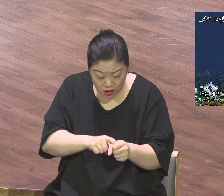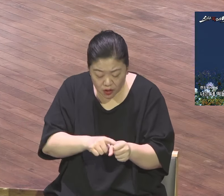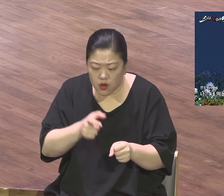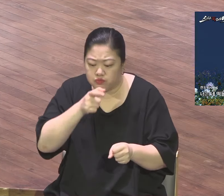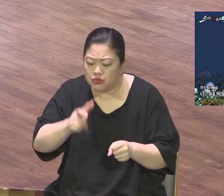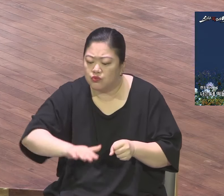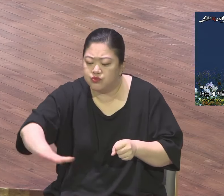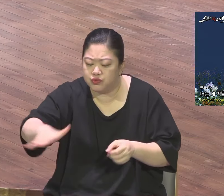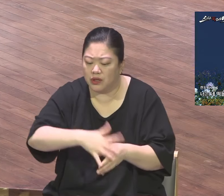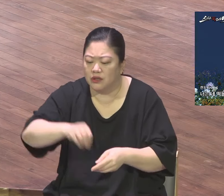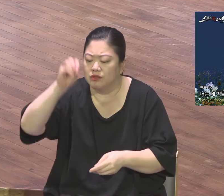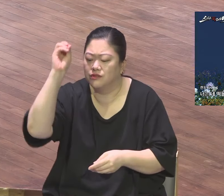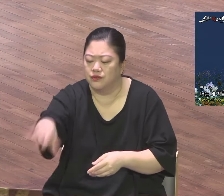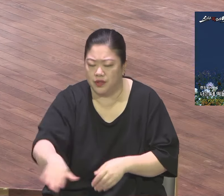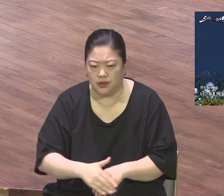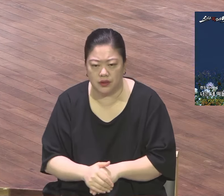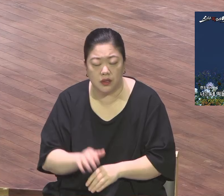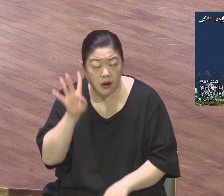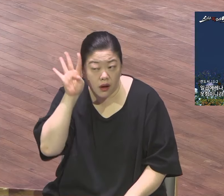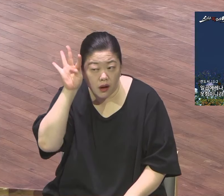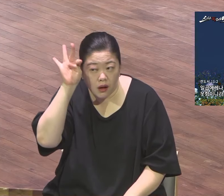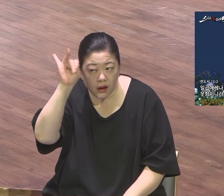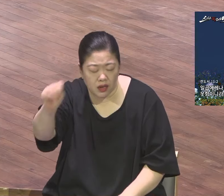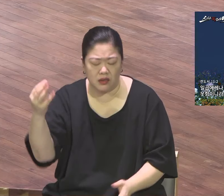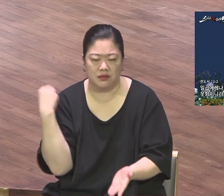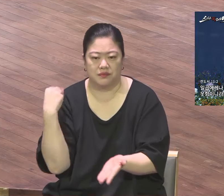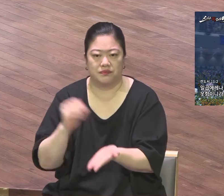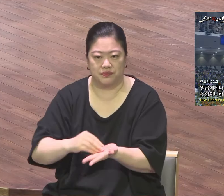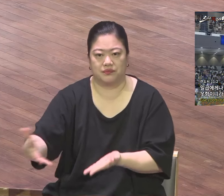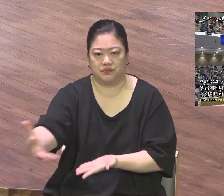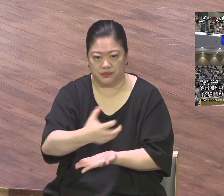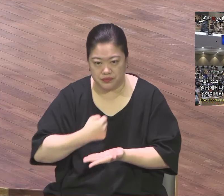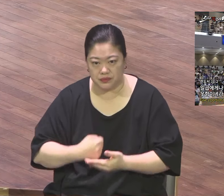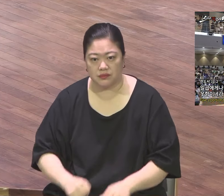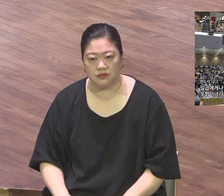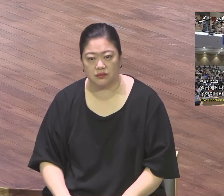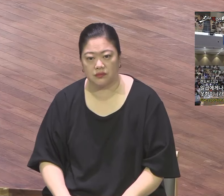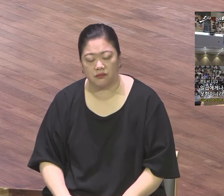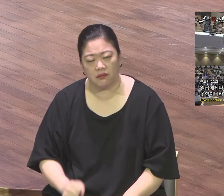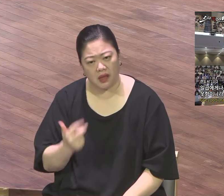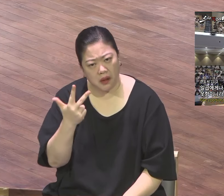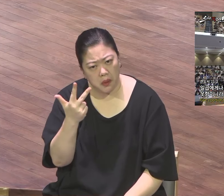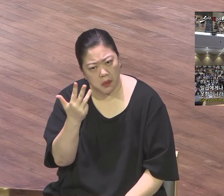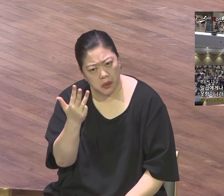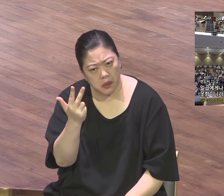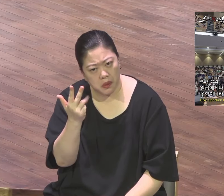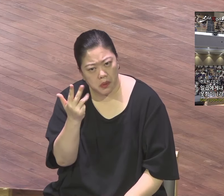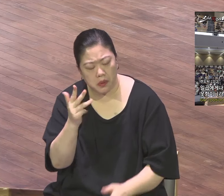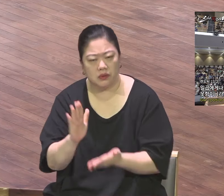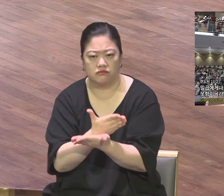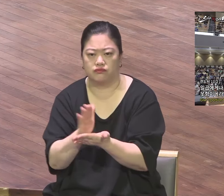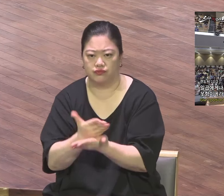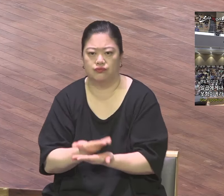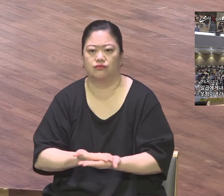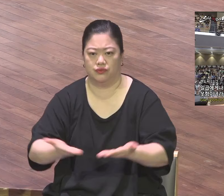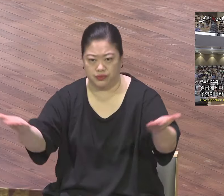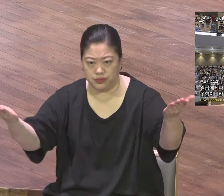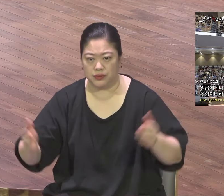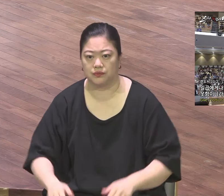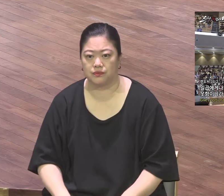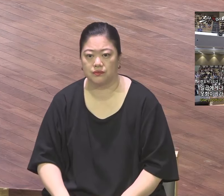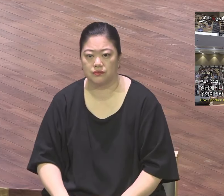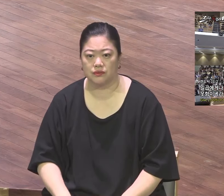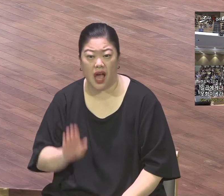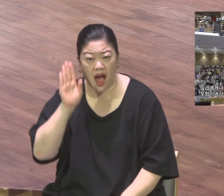던지라. 여러 날 후에 도로 찾으리라. 일곱에게나 여덟에게 나눠줄지어다. 무슨 재앙이